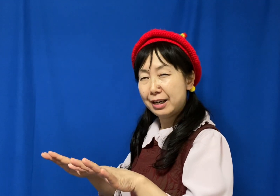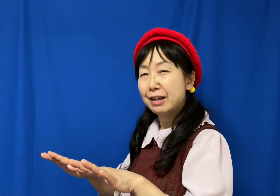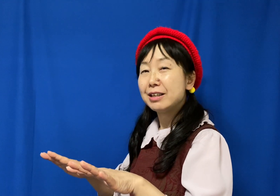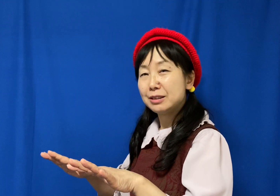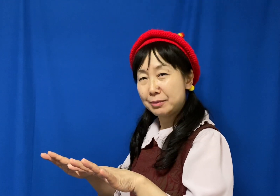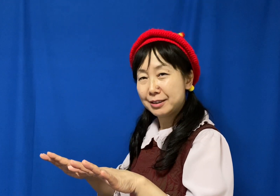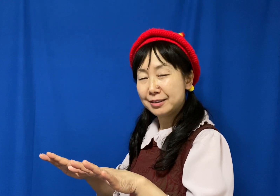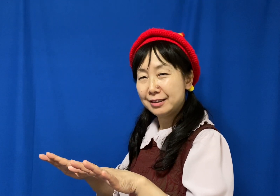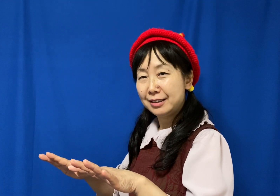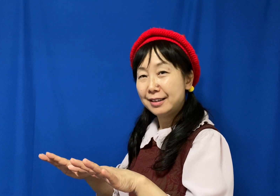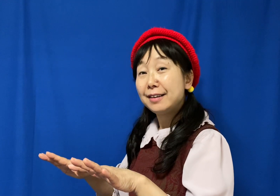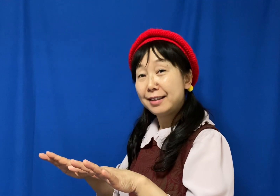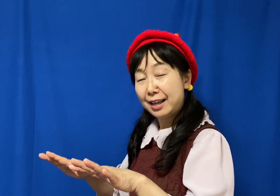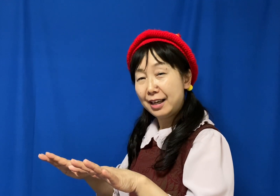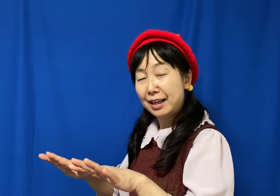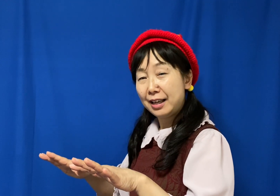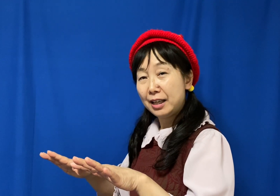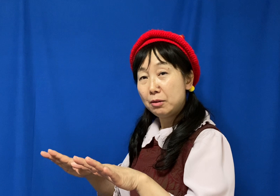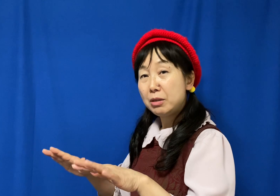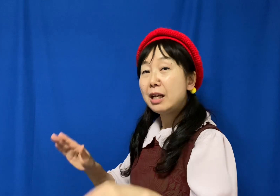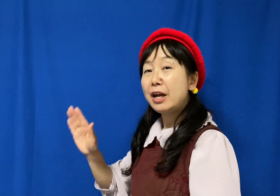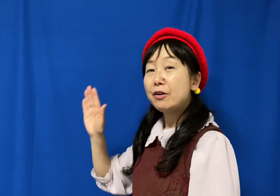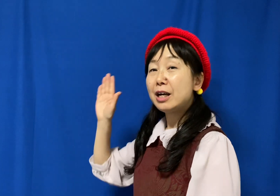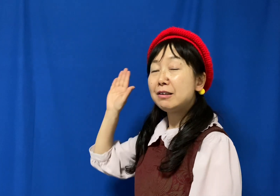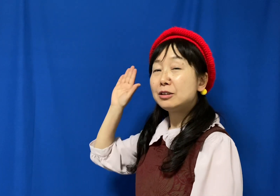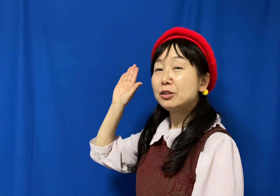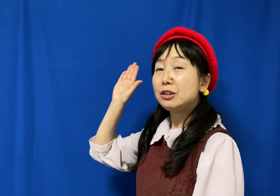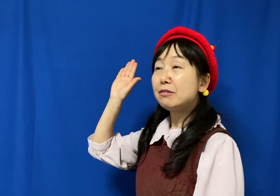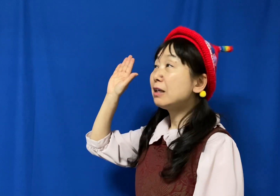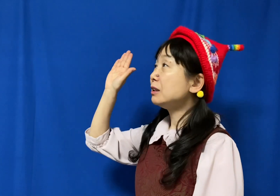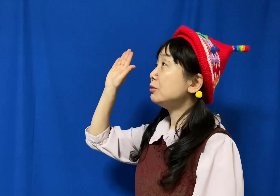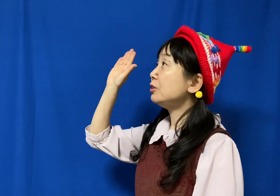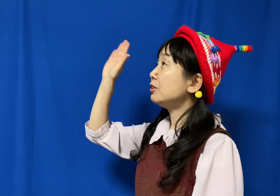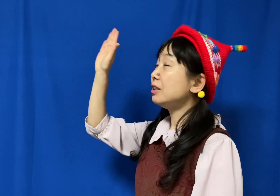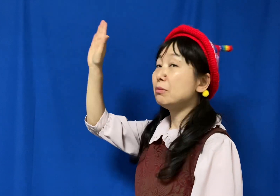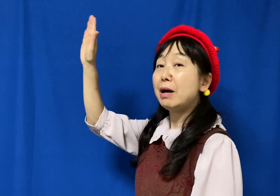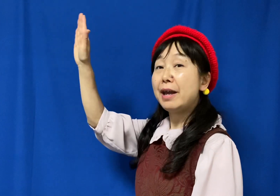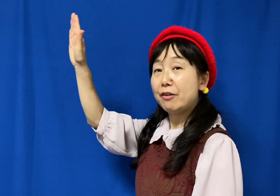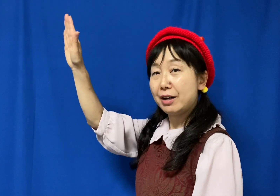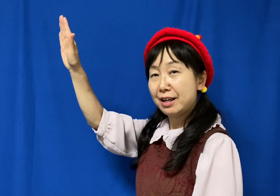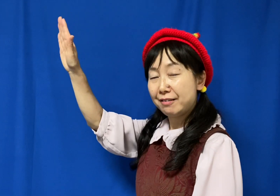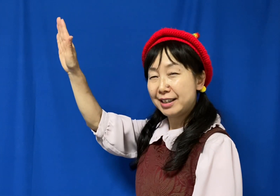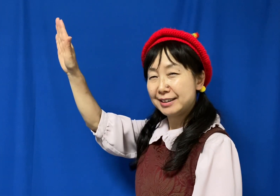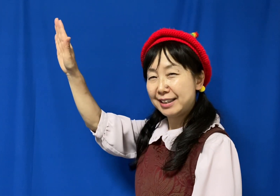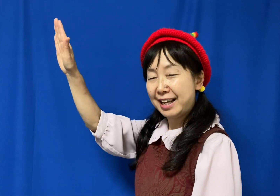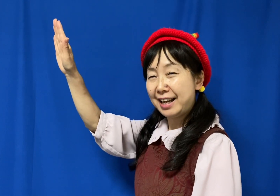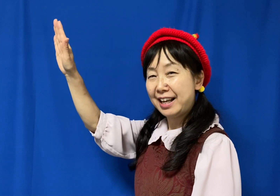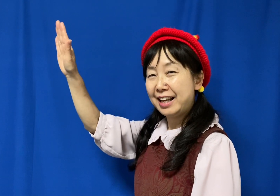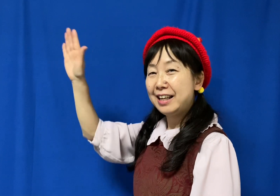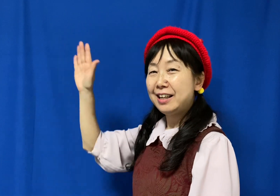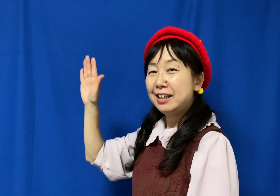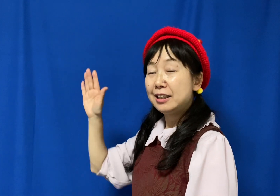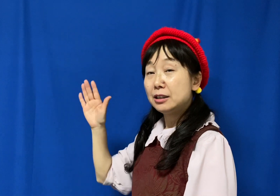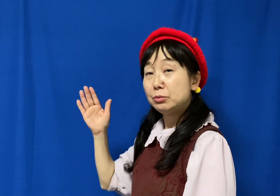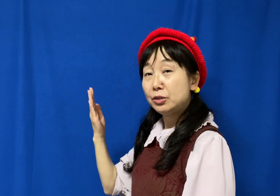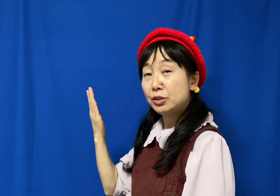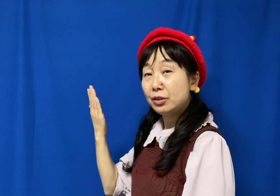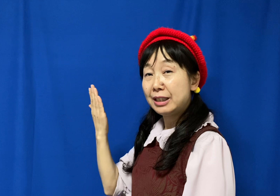表します。で、未来を表すときは自分より前を表して、自分より後